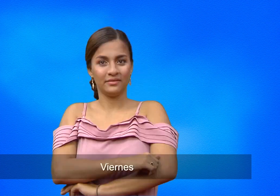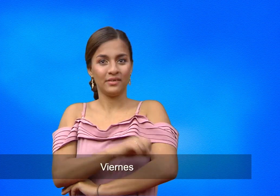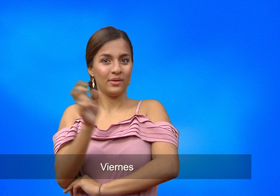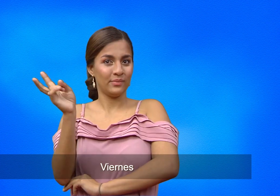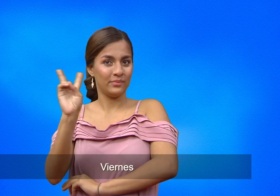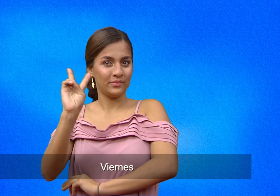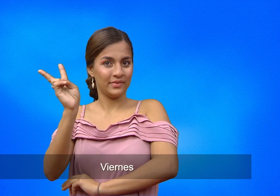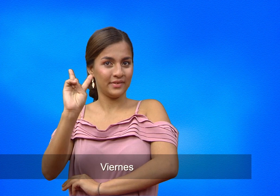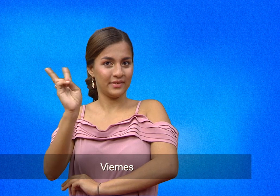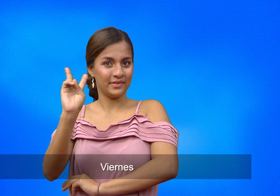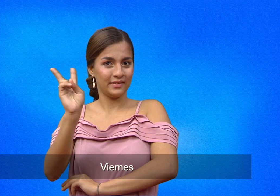viernes